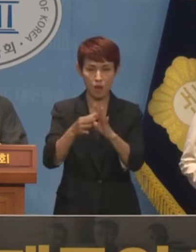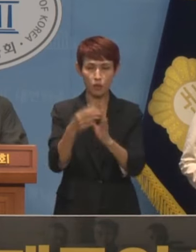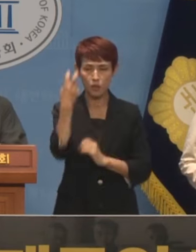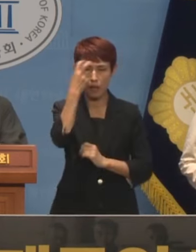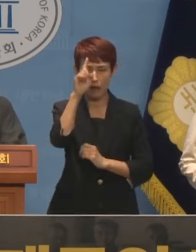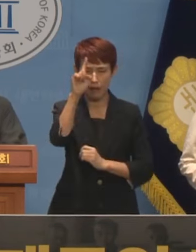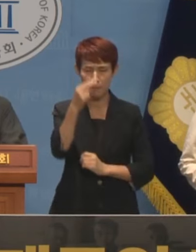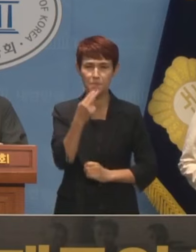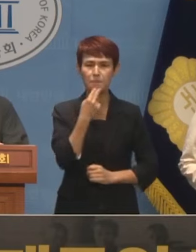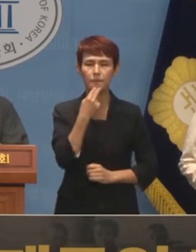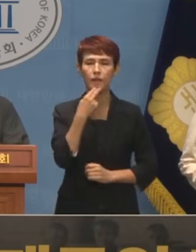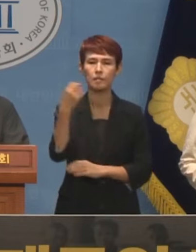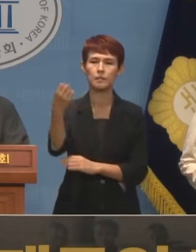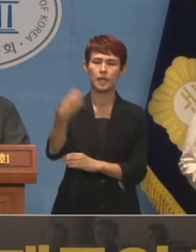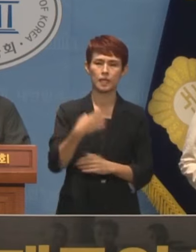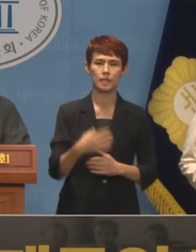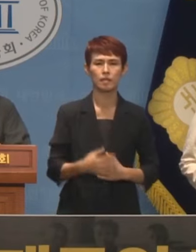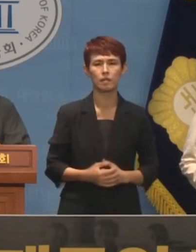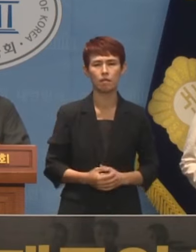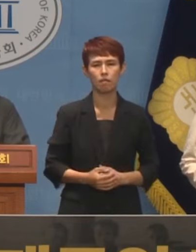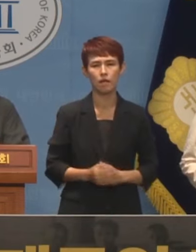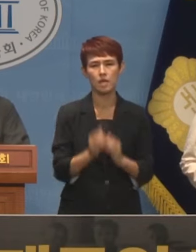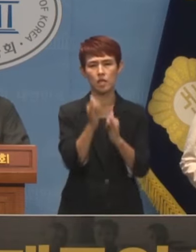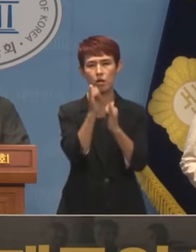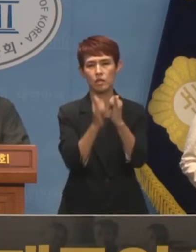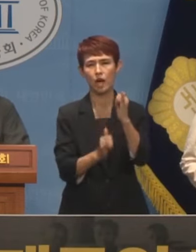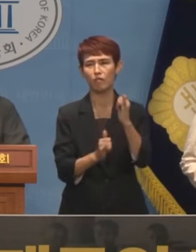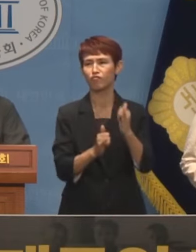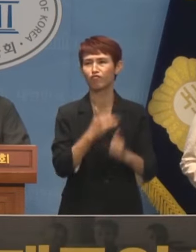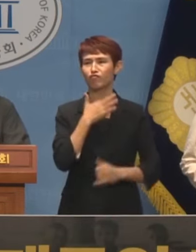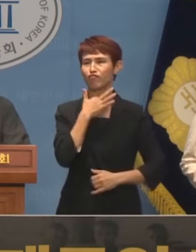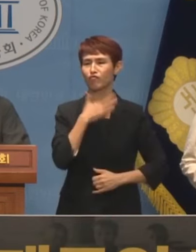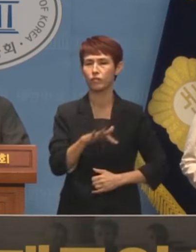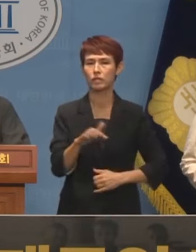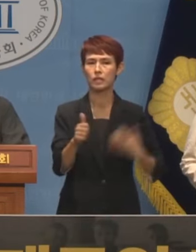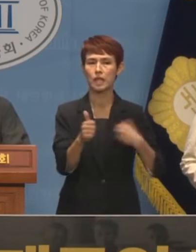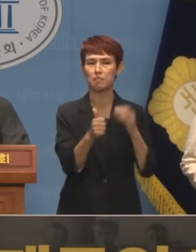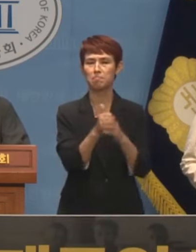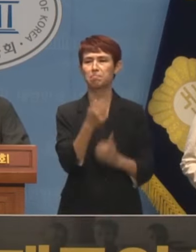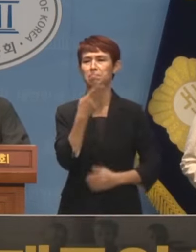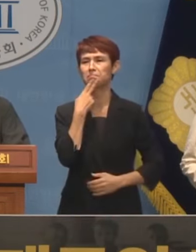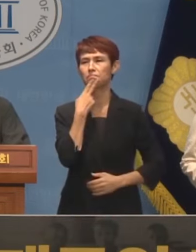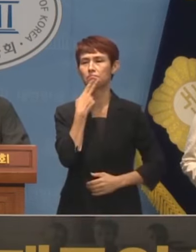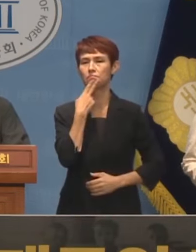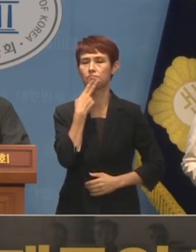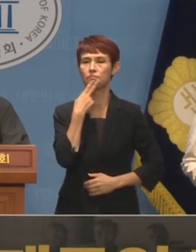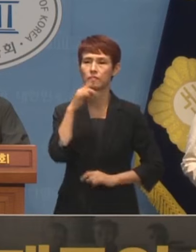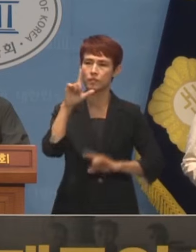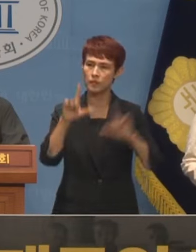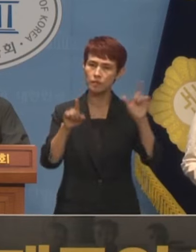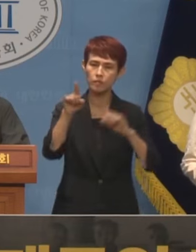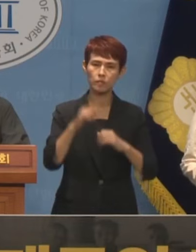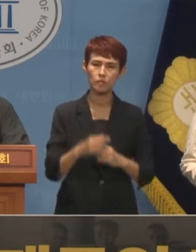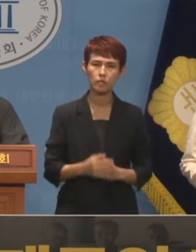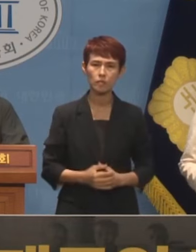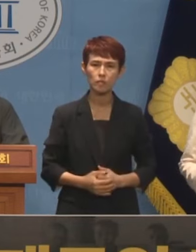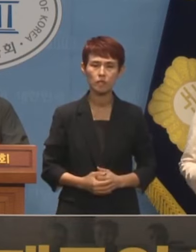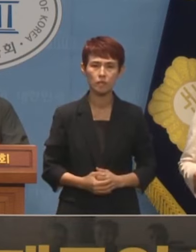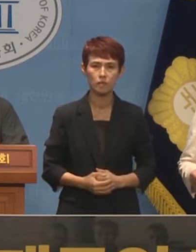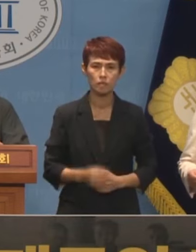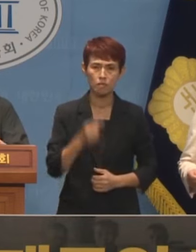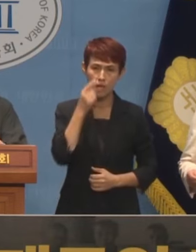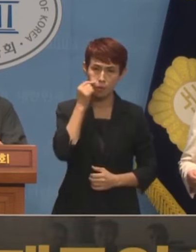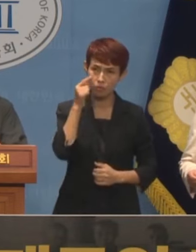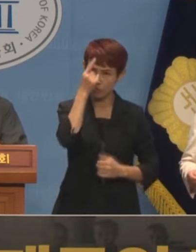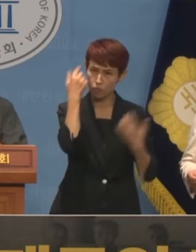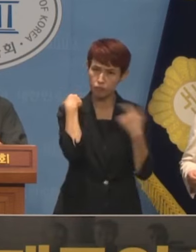않았다는 않았다고 합니다 역사를 부정하고 책을 회피하는 매우 비겁한 태도입니다 일본